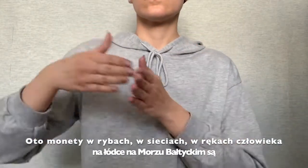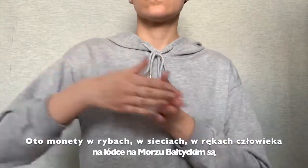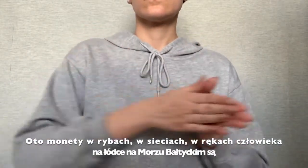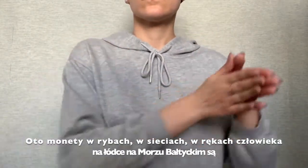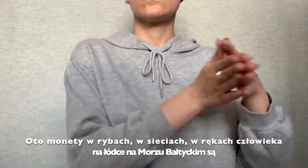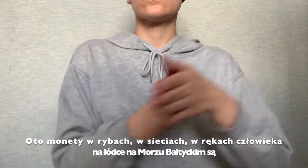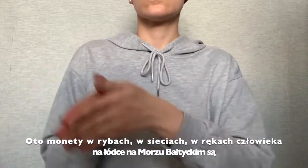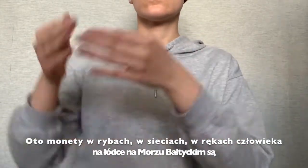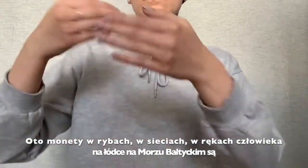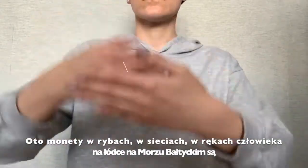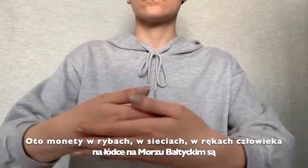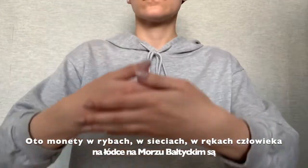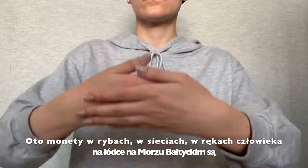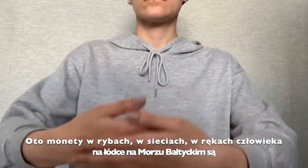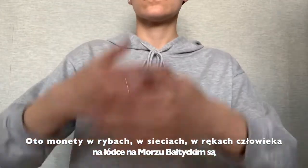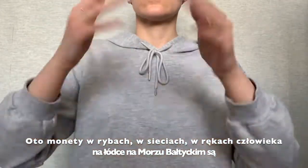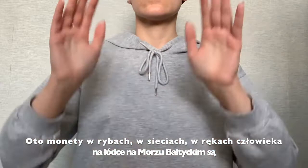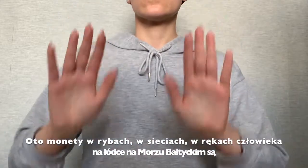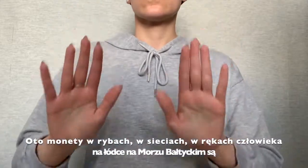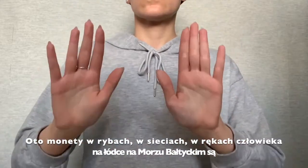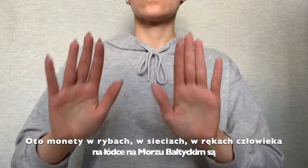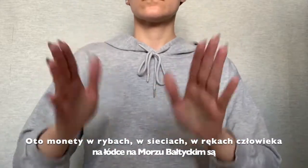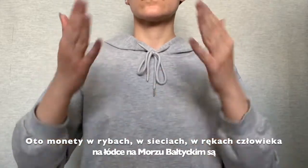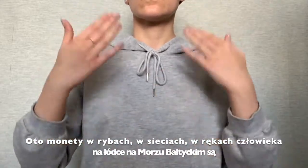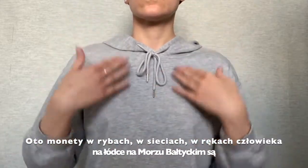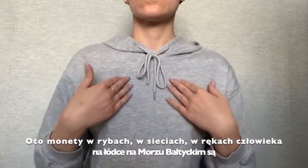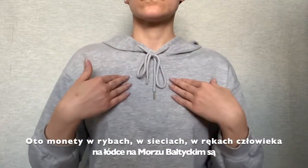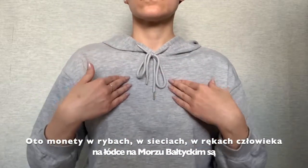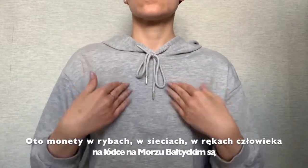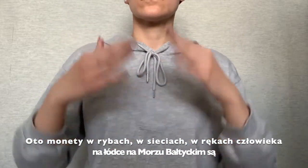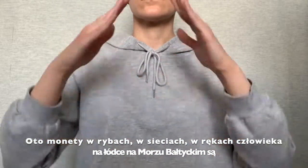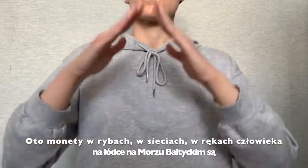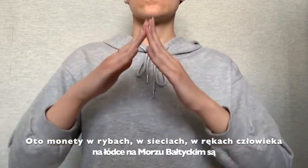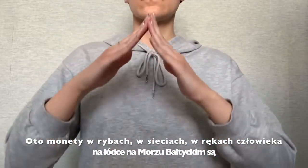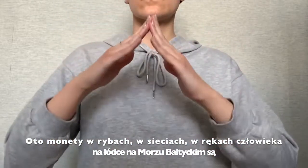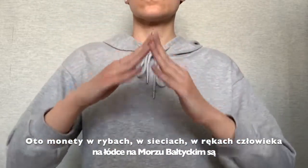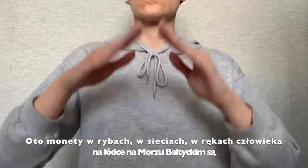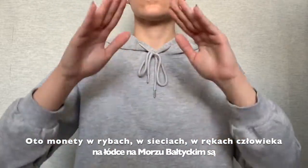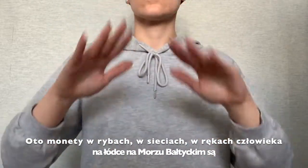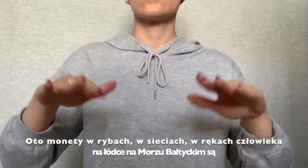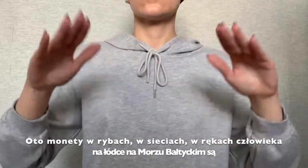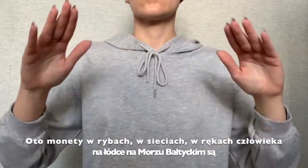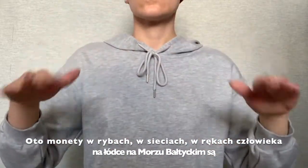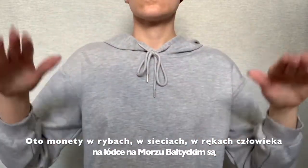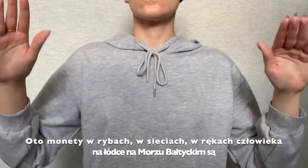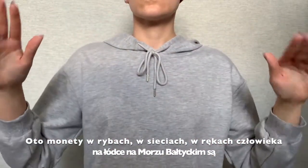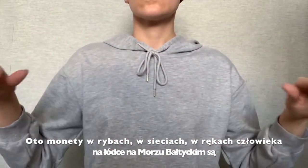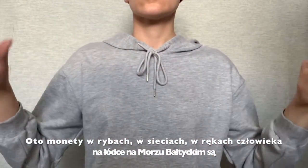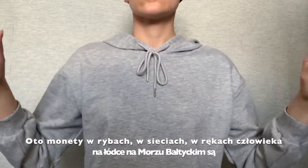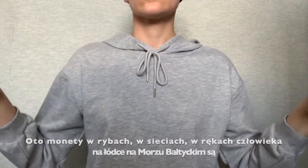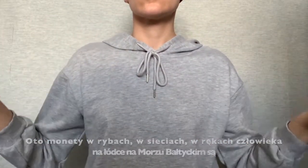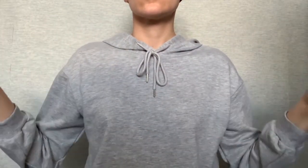w rybach, w sieciach, rękach człowieka na łódce na Morzu Bałtyckim